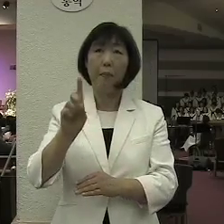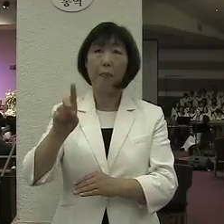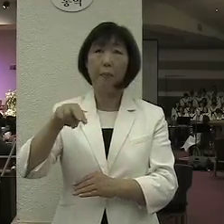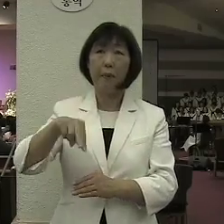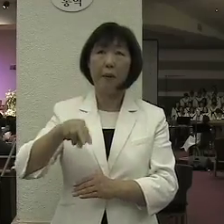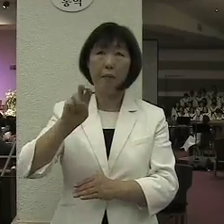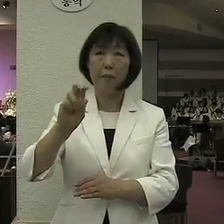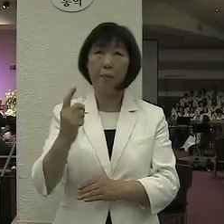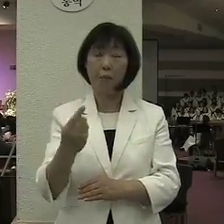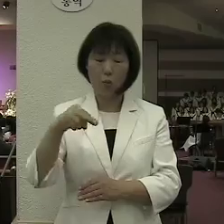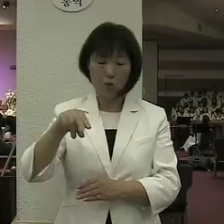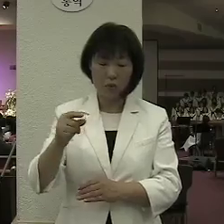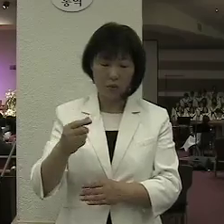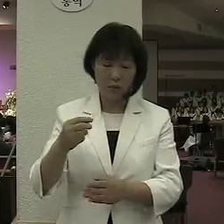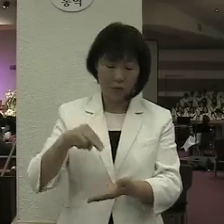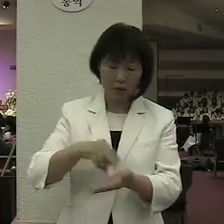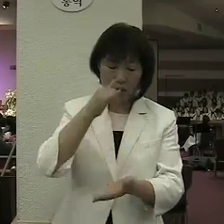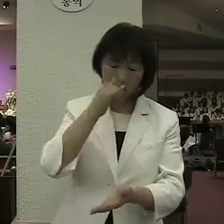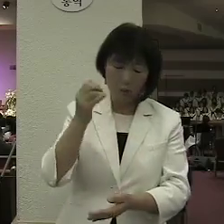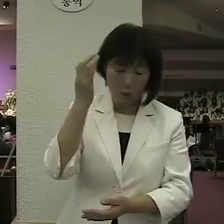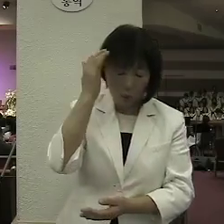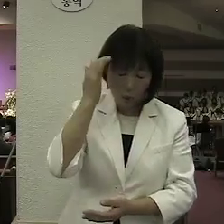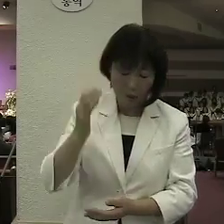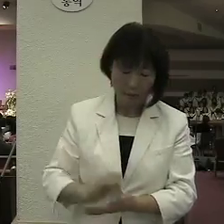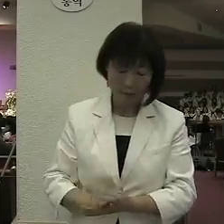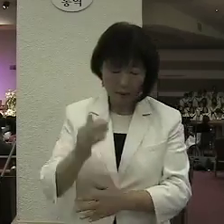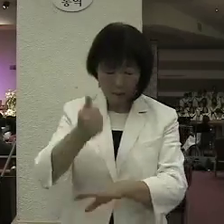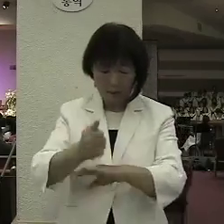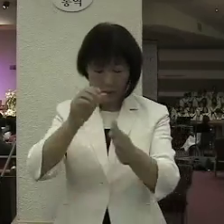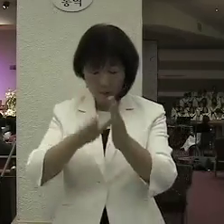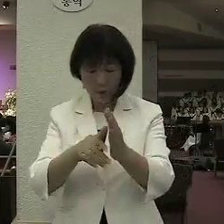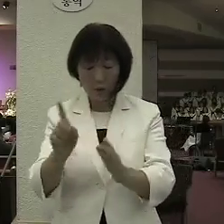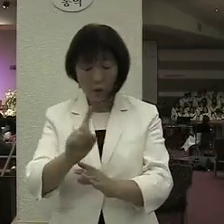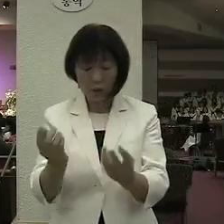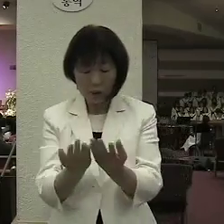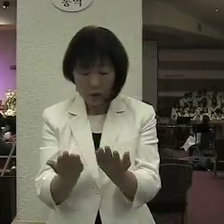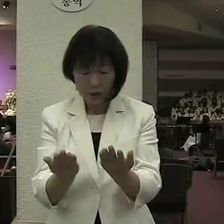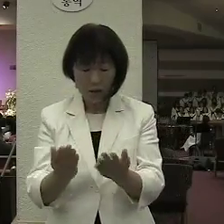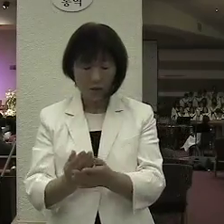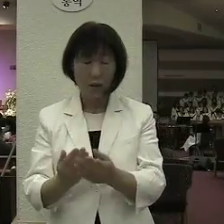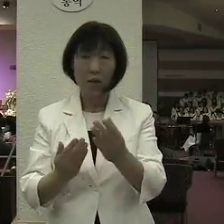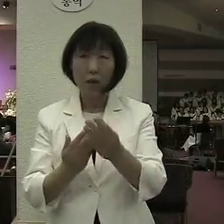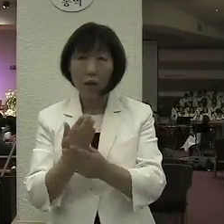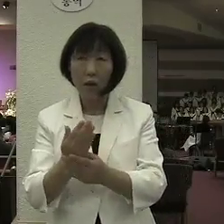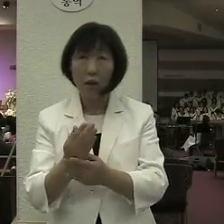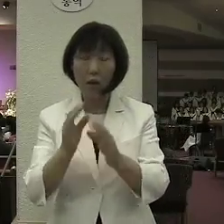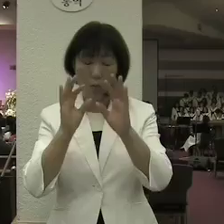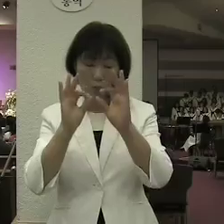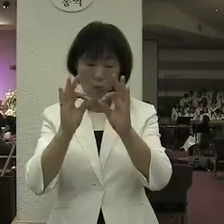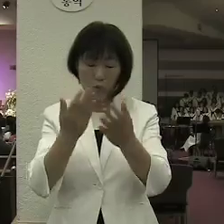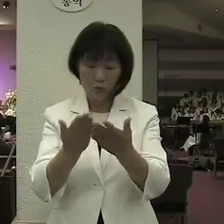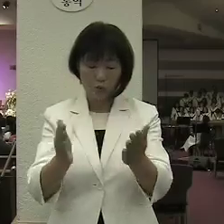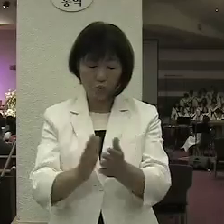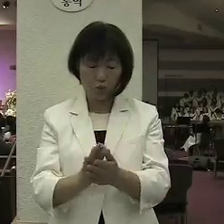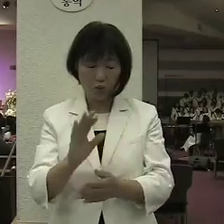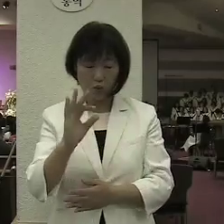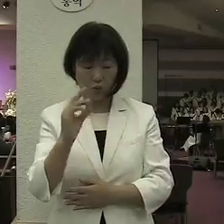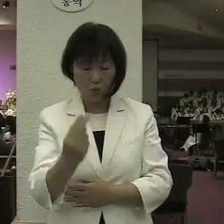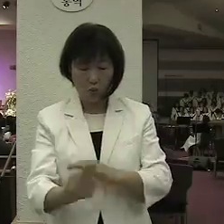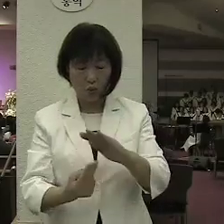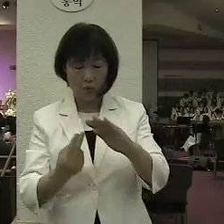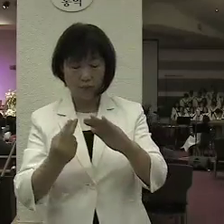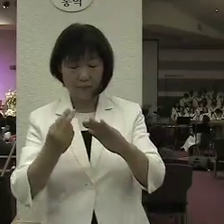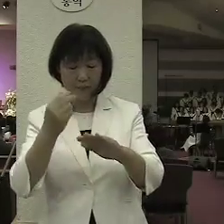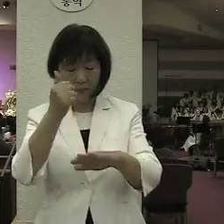요한도 그때는 반모섬으로 정말 추방을 당해서 아무도 살 수 없는, 아무도 살지 않는